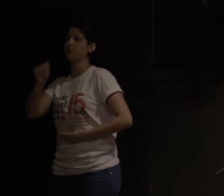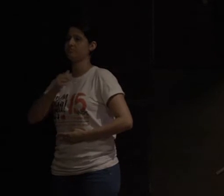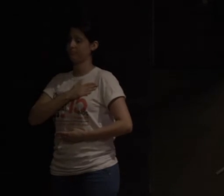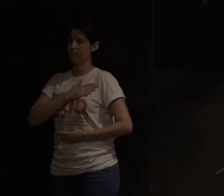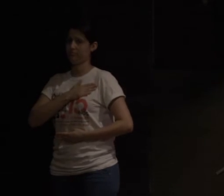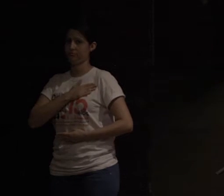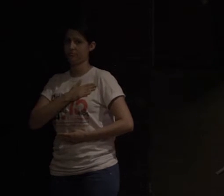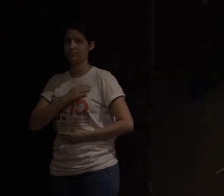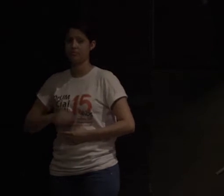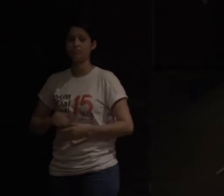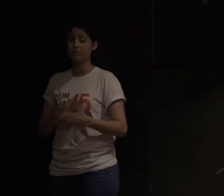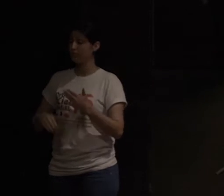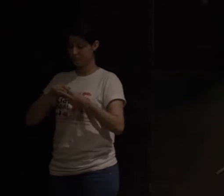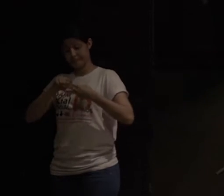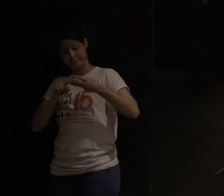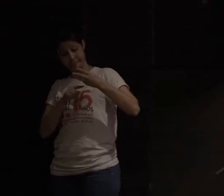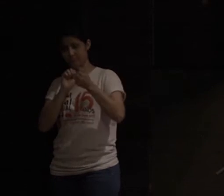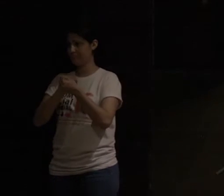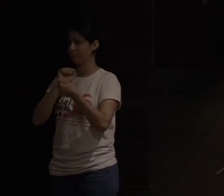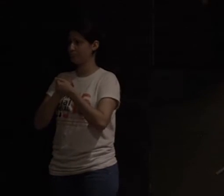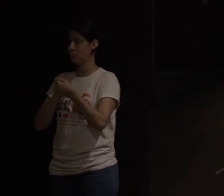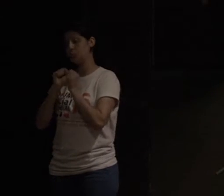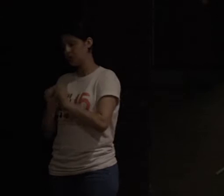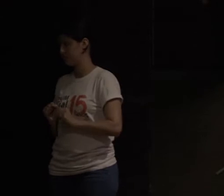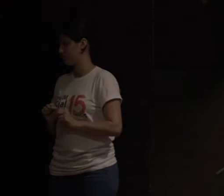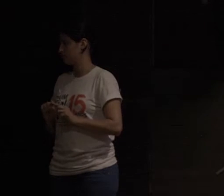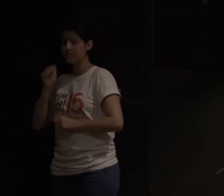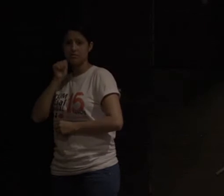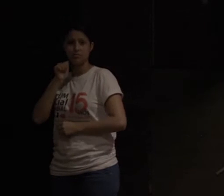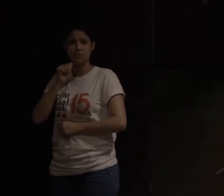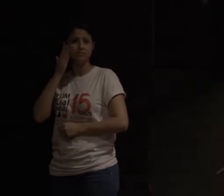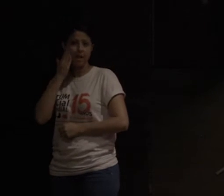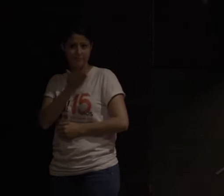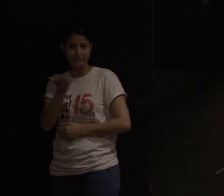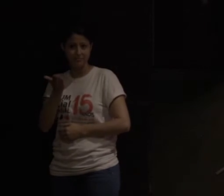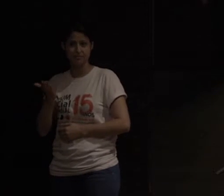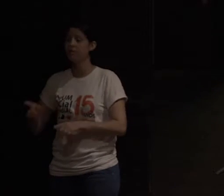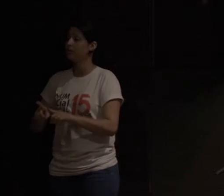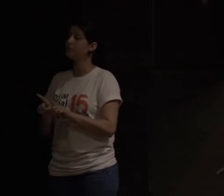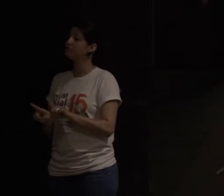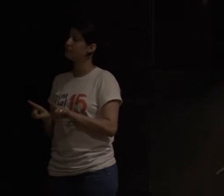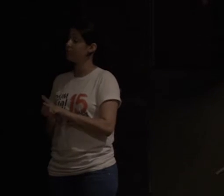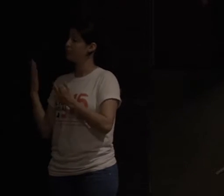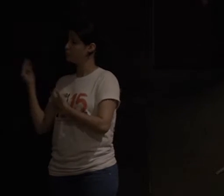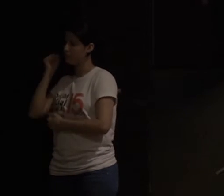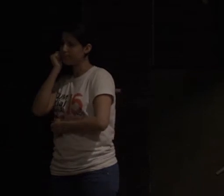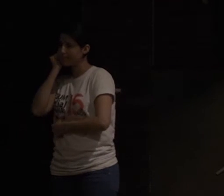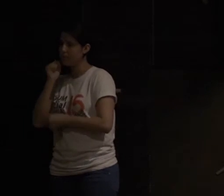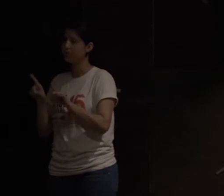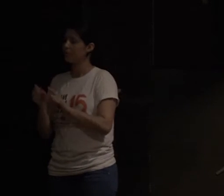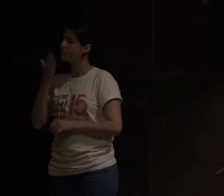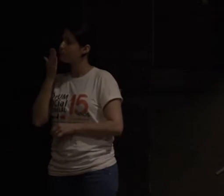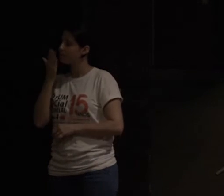tenho dito, atuam sempre articulados. As mulheres sabem, os negros e os afrodescendentes sabem, os